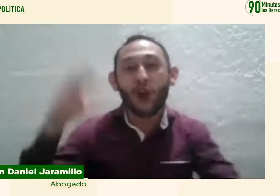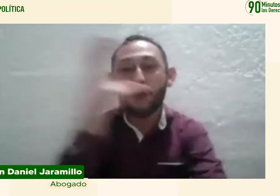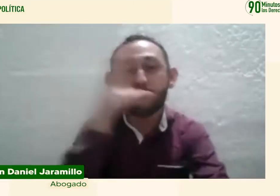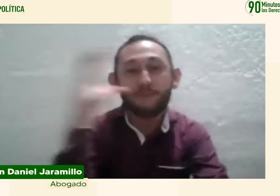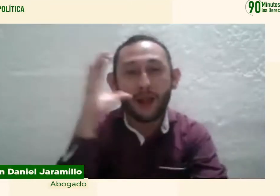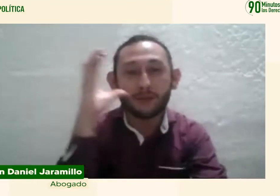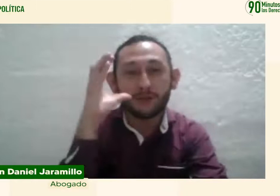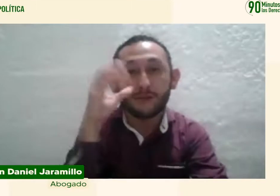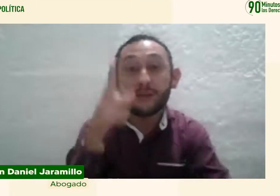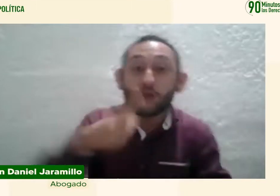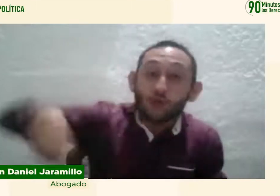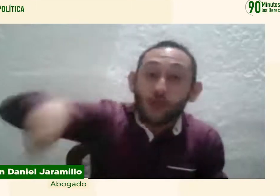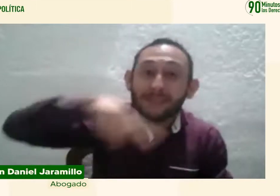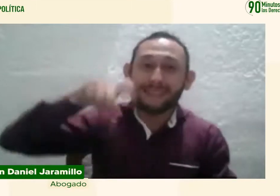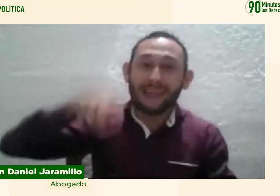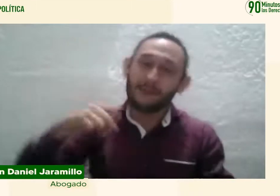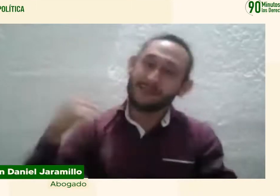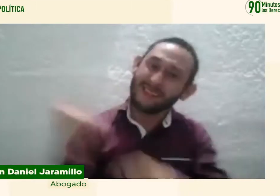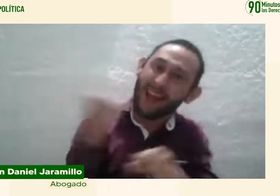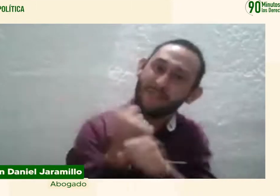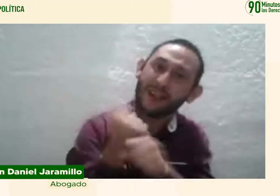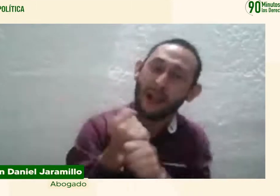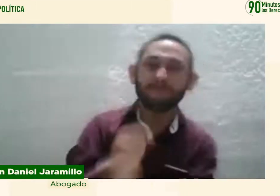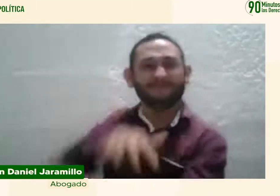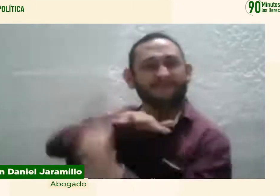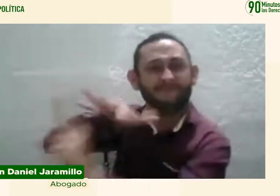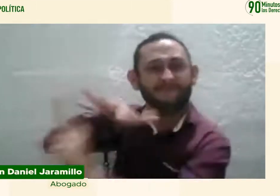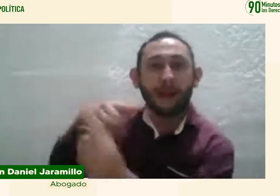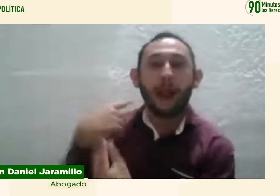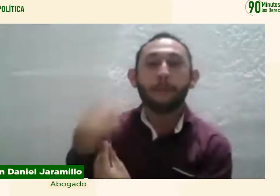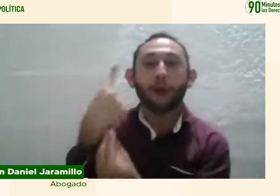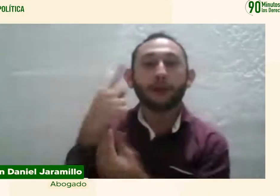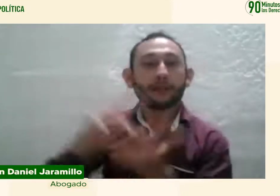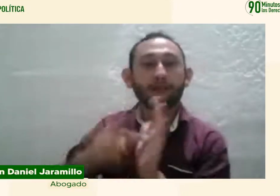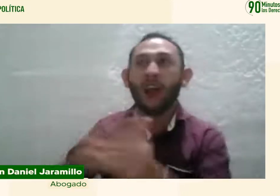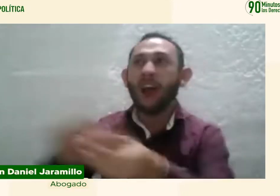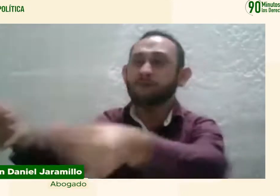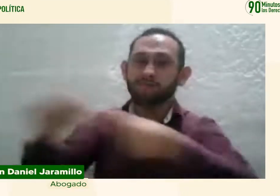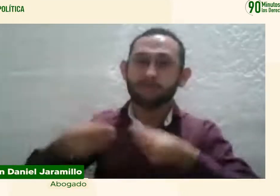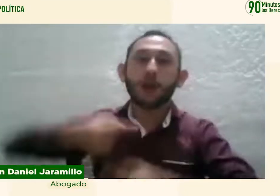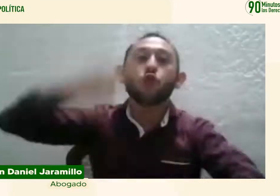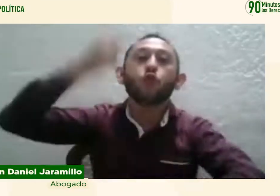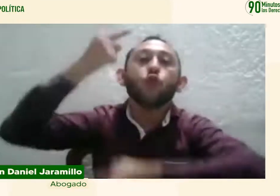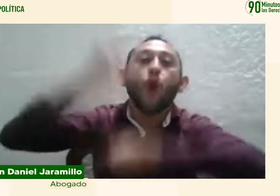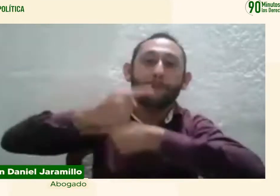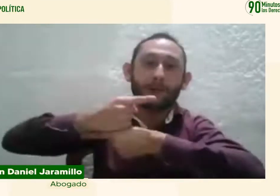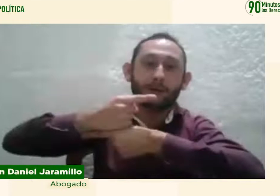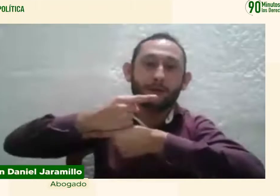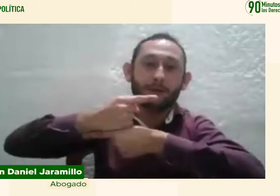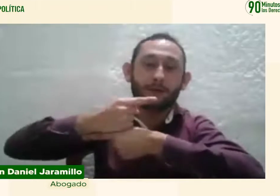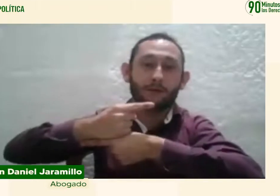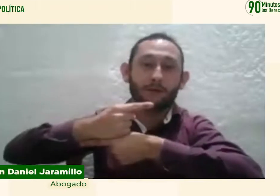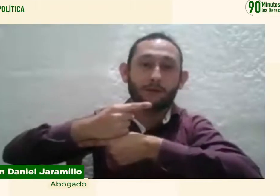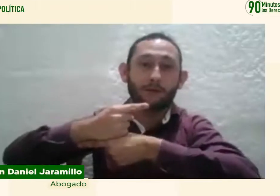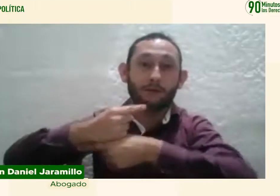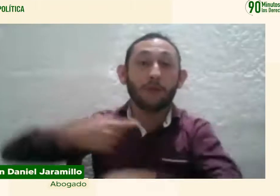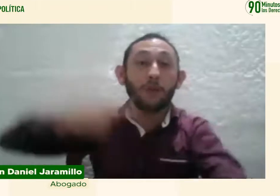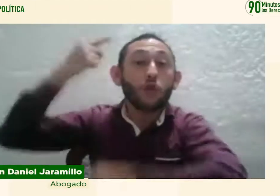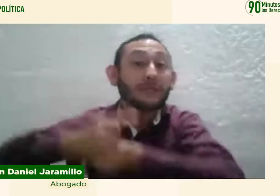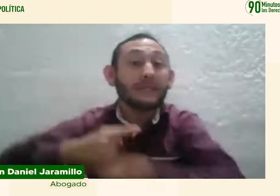enfocados en ellos y realmente nosotros como colombianos debemos trabajar y hacer incidencia política pero también tener presentes